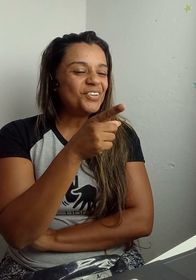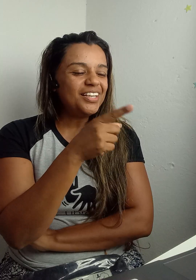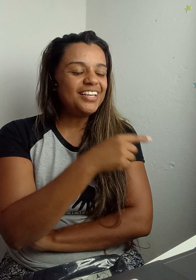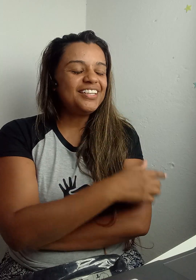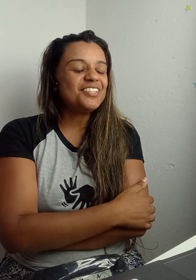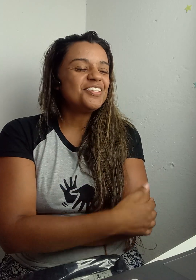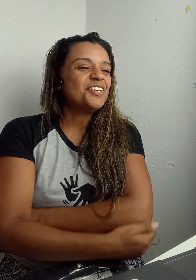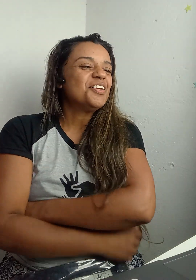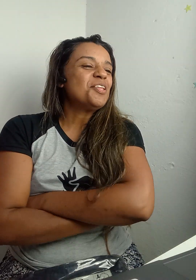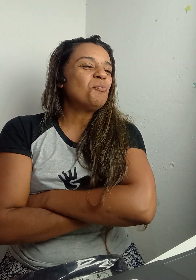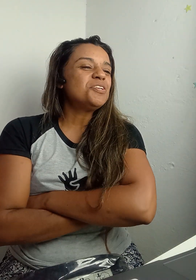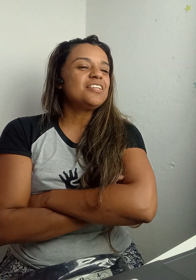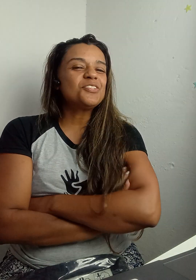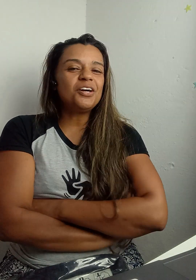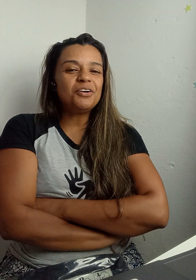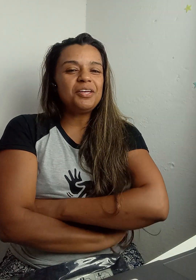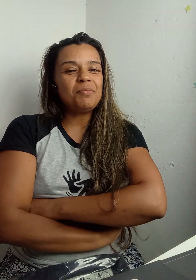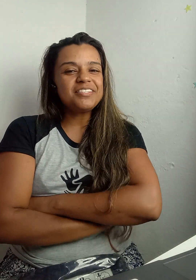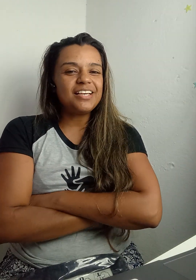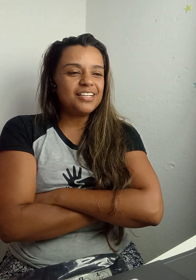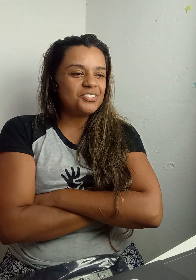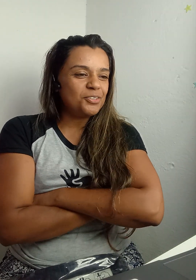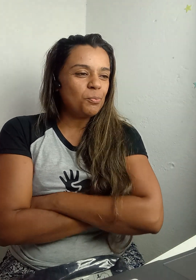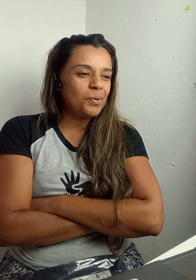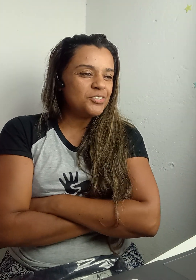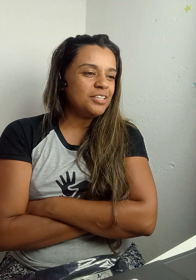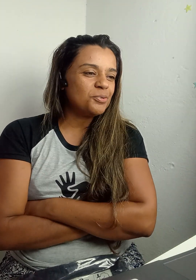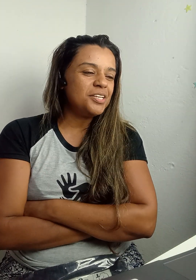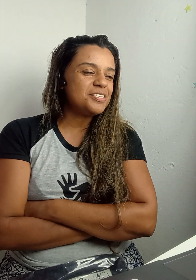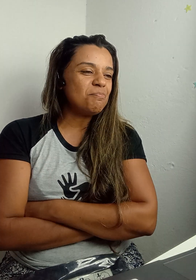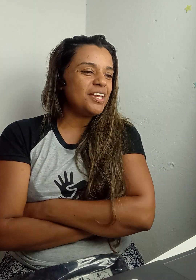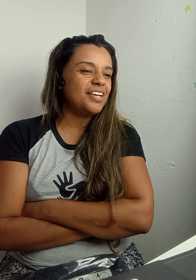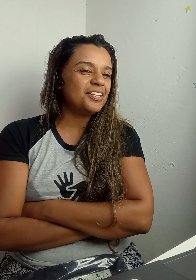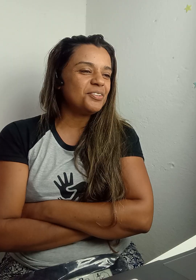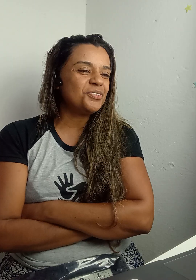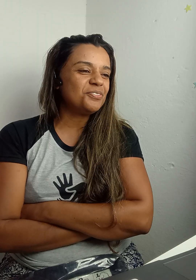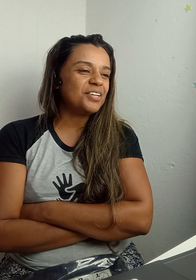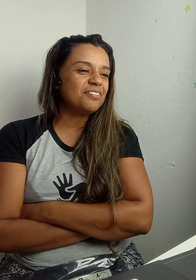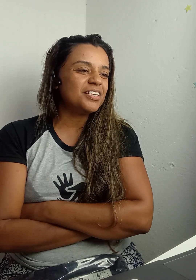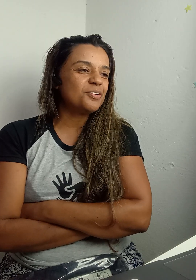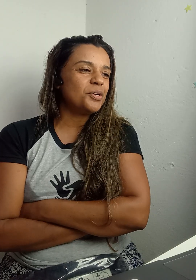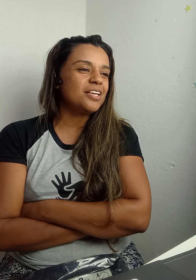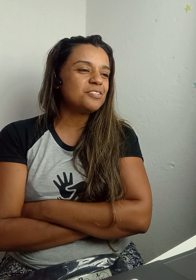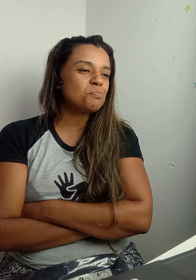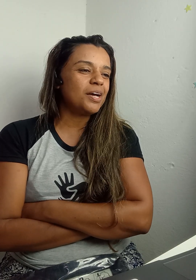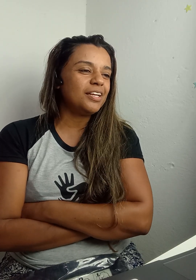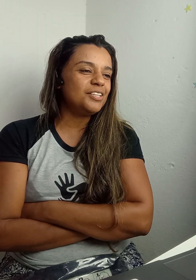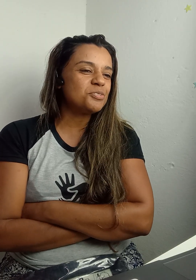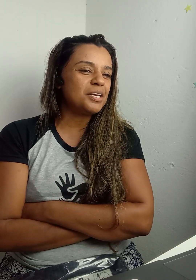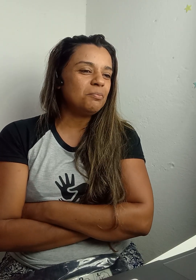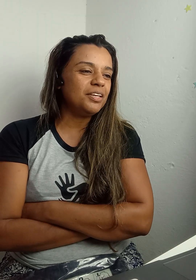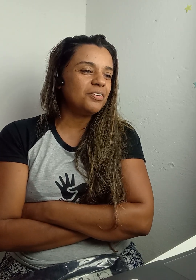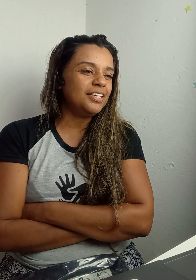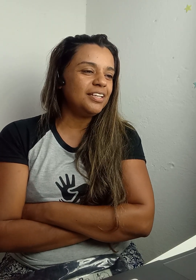olha aí. Depois vocês trocam aí mensagem, compartilham conhecimento, vai que conhece os parentes, os amigos aí,